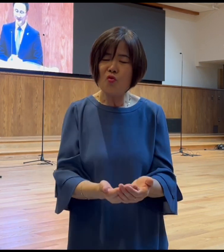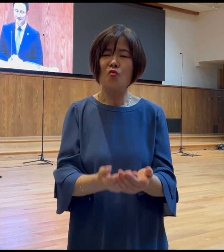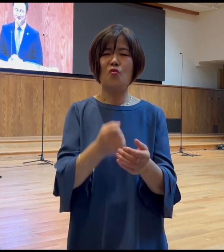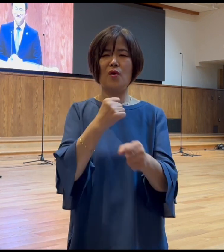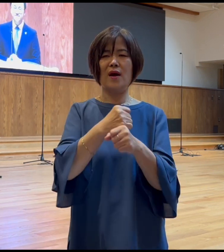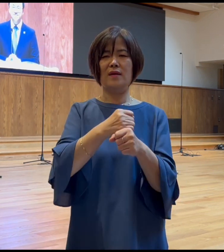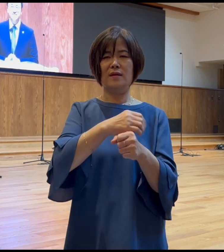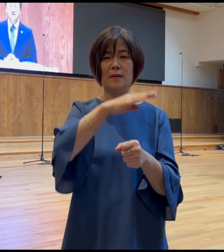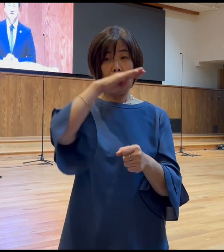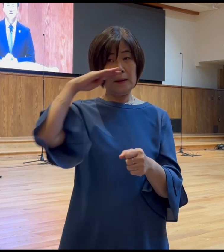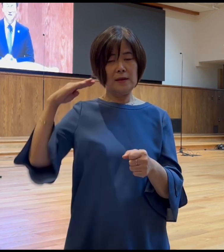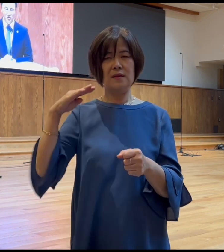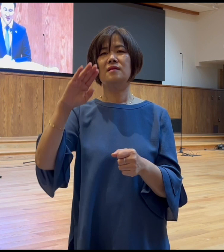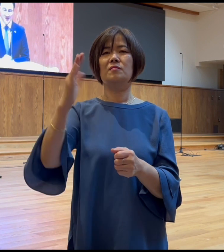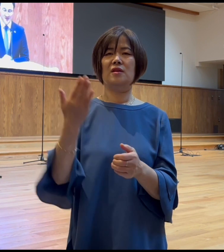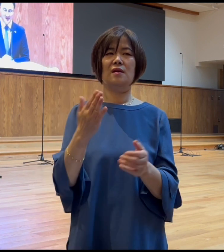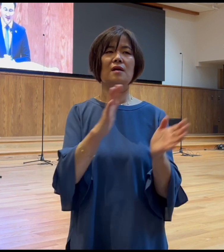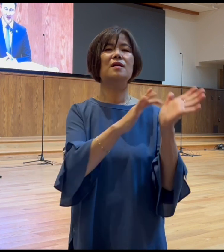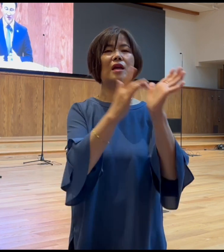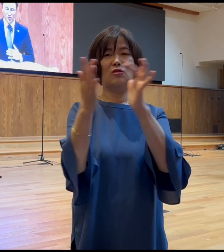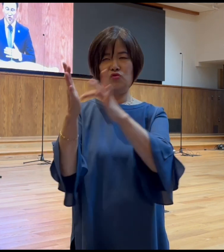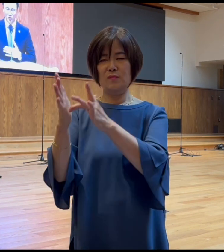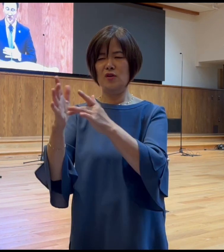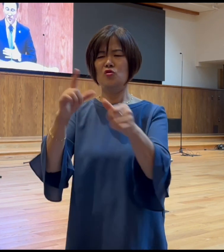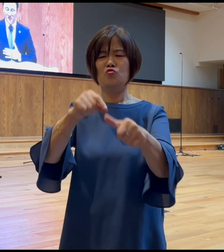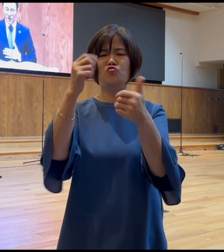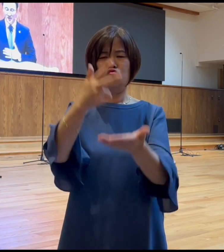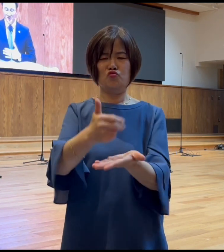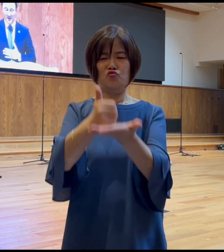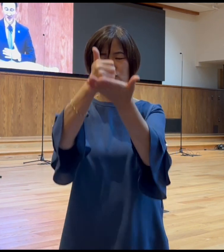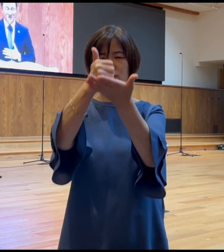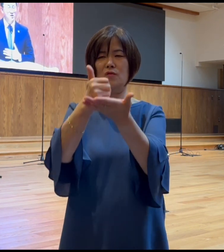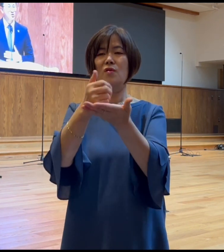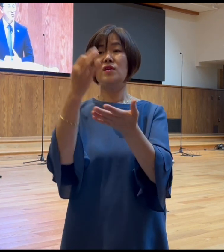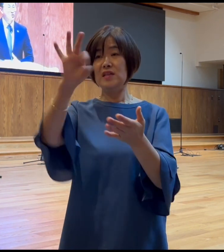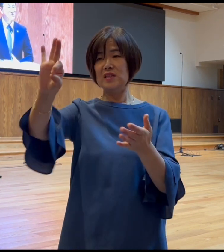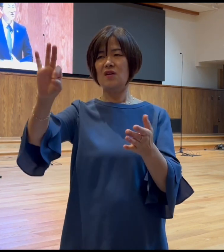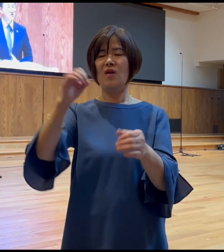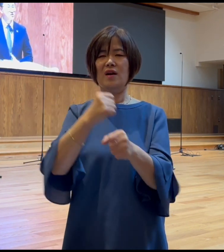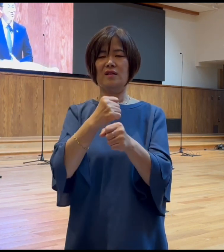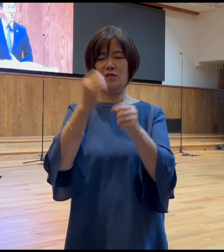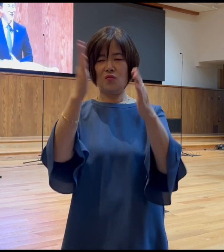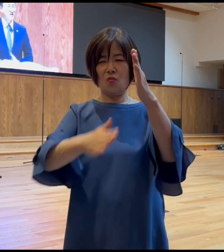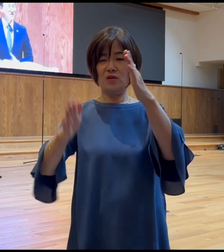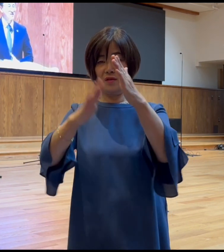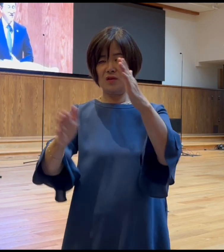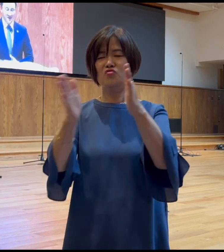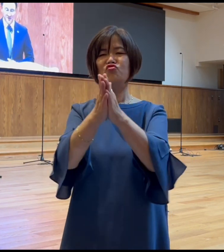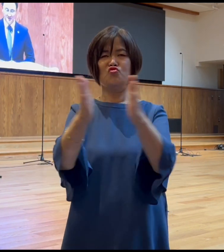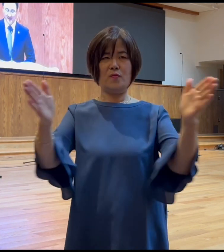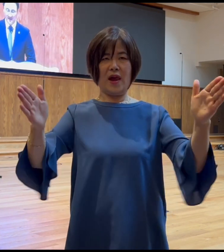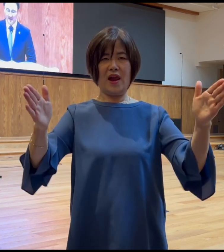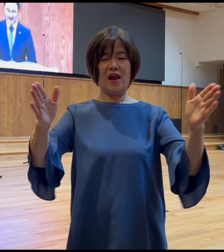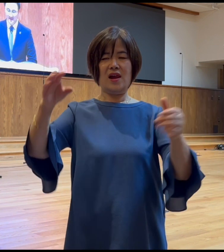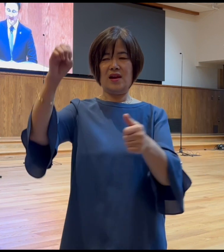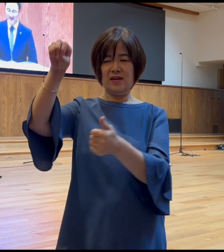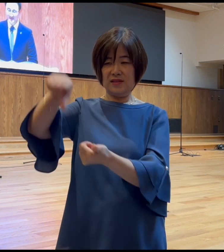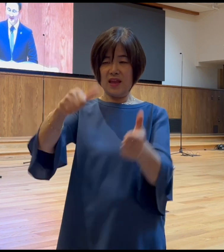예식이었습니다. 예수님을 구주와 주님으로 인정하는 공식적인 출발,